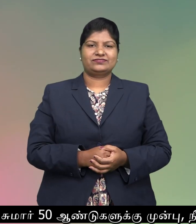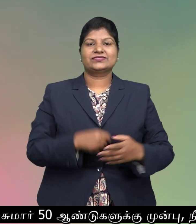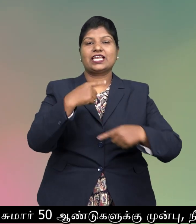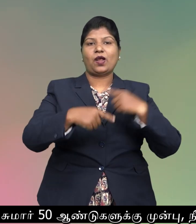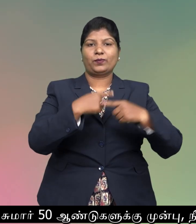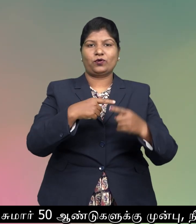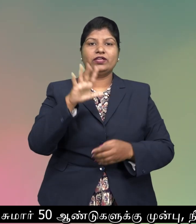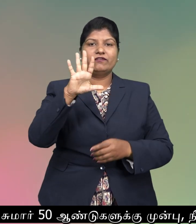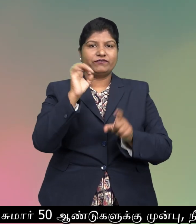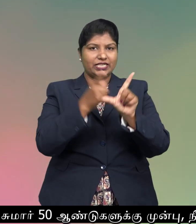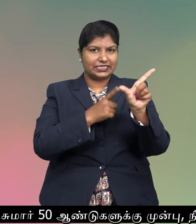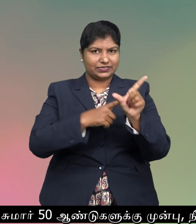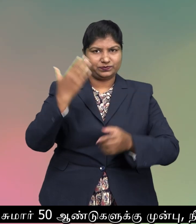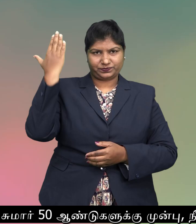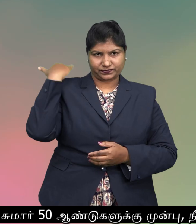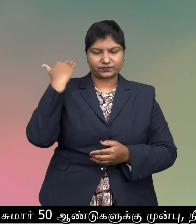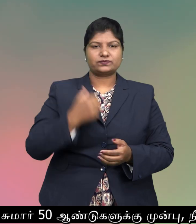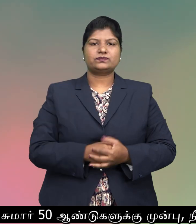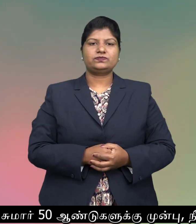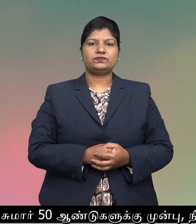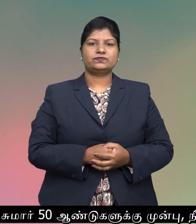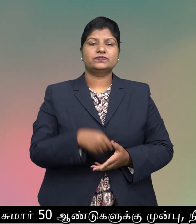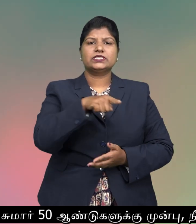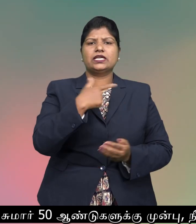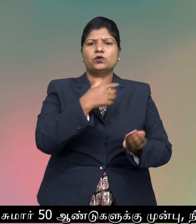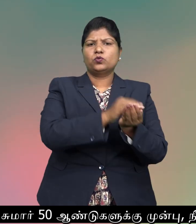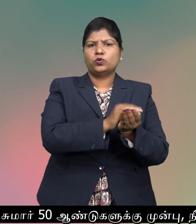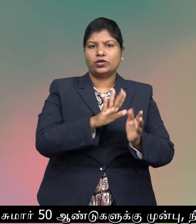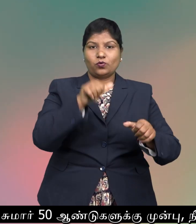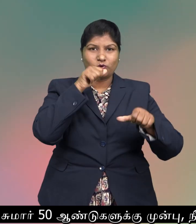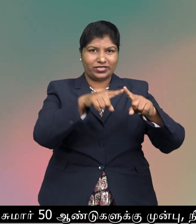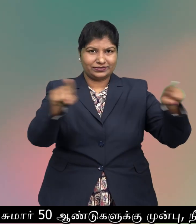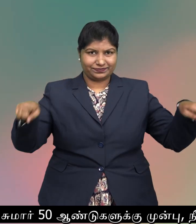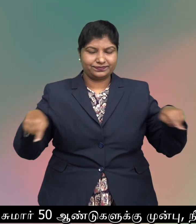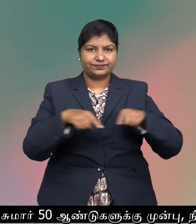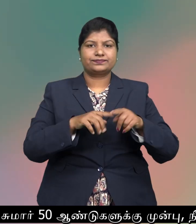சுமார் 50 ஆண்டுகளுக்கு முன்பு நீர்த்தேக்கத்தின் கொள்ளளவு